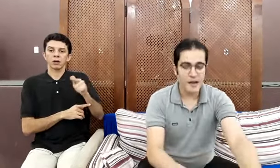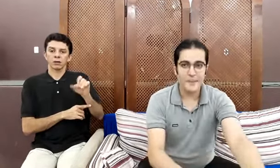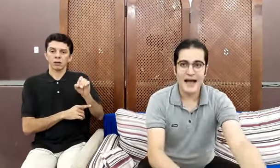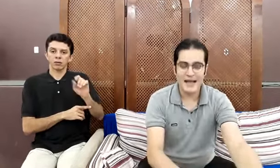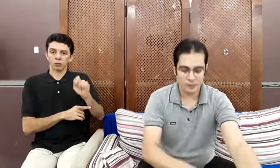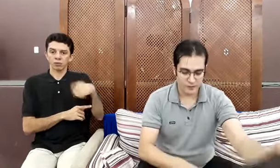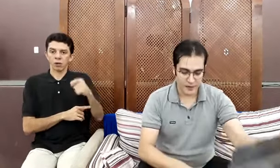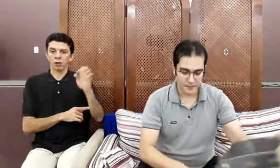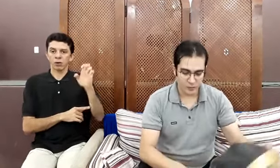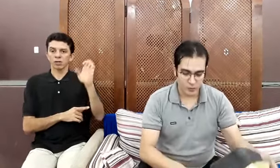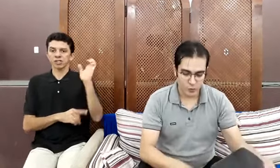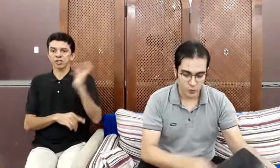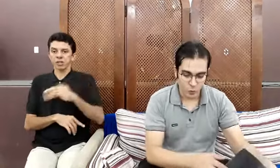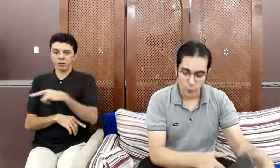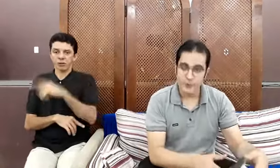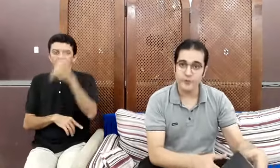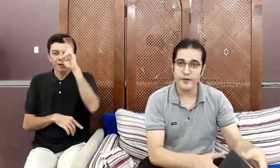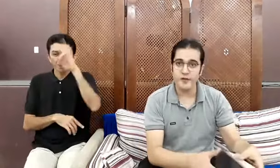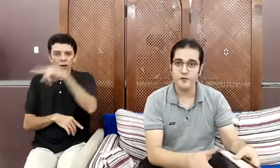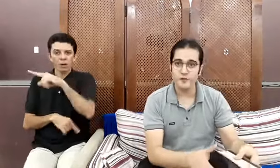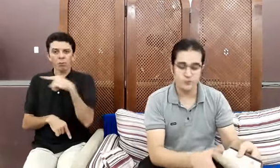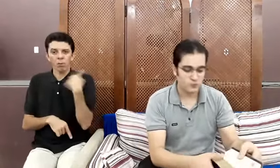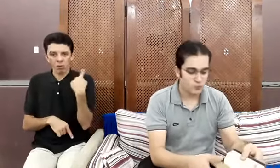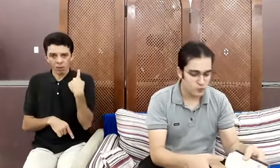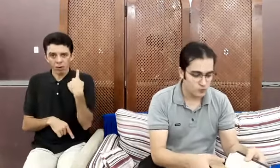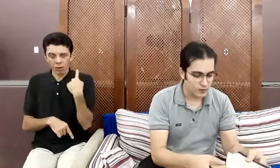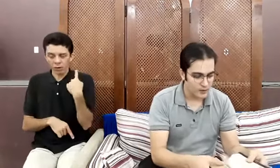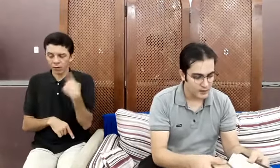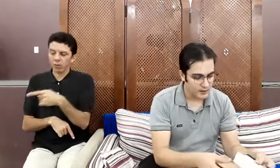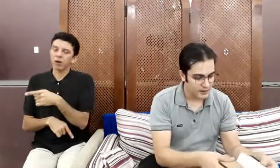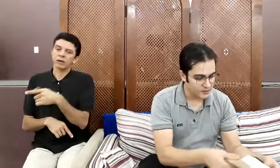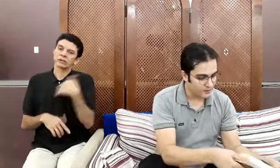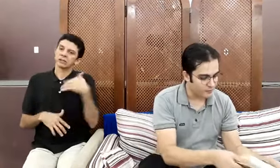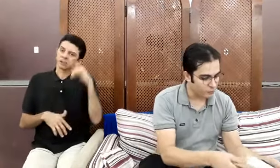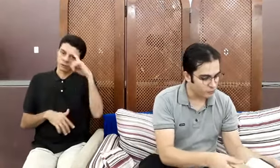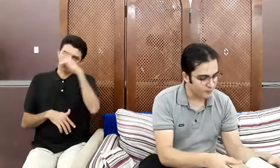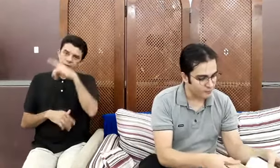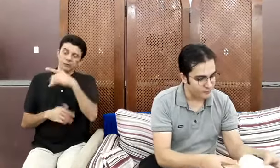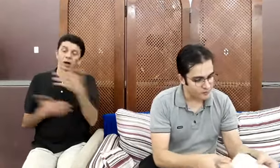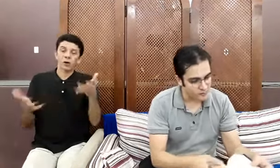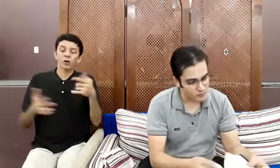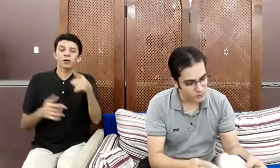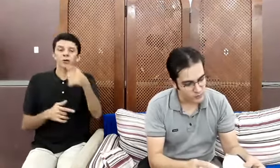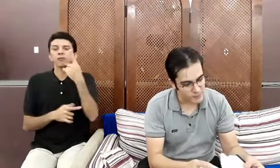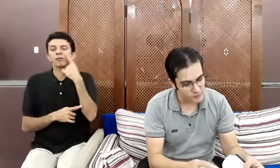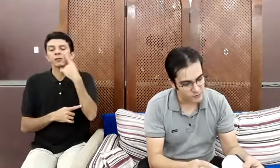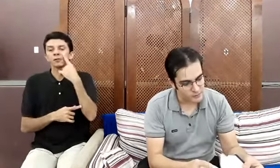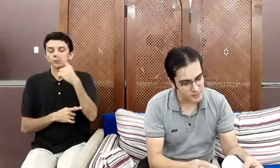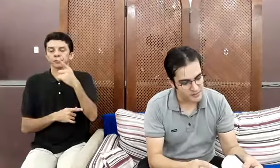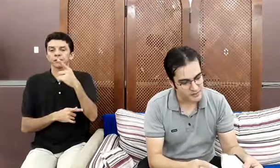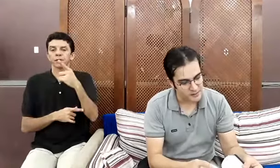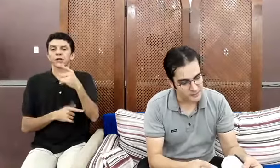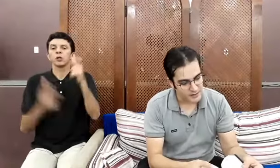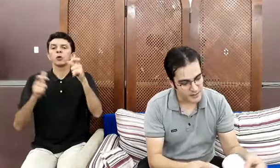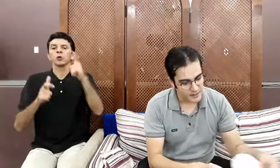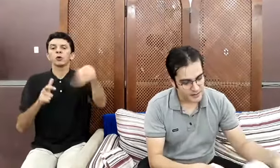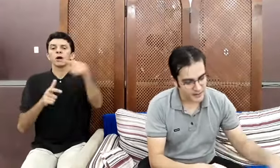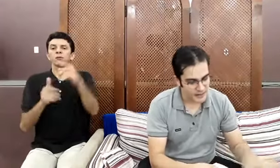Vamos lá para Atos capítulo 8, verso do 1. A gente vai ver hoje do verso 25. Então abra suas Bíblias